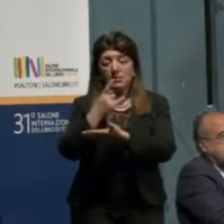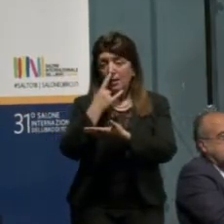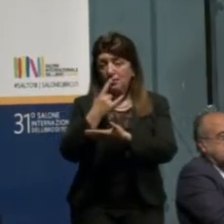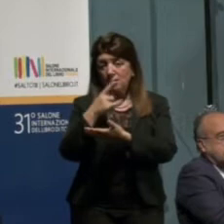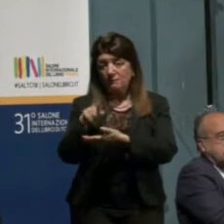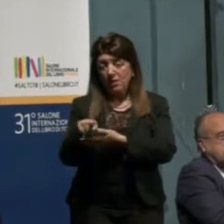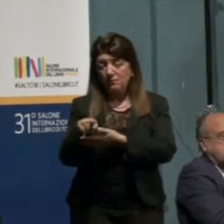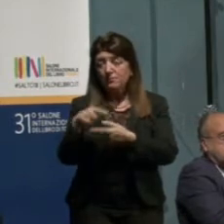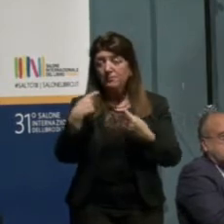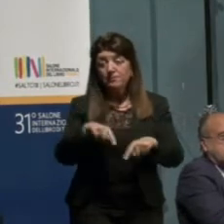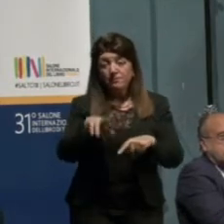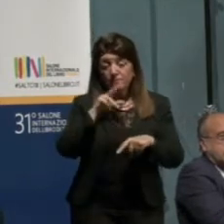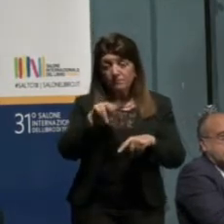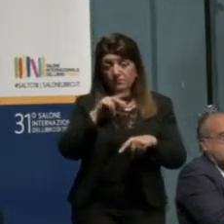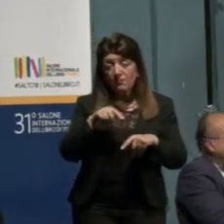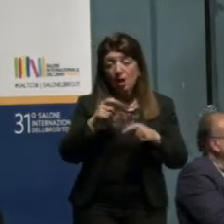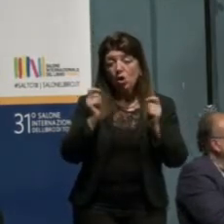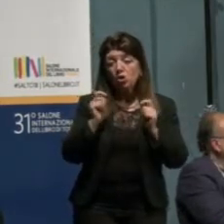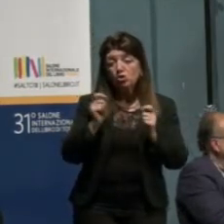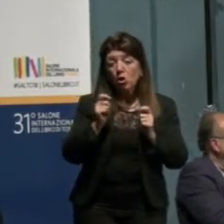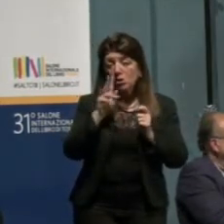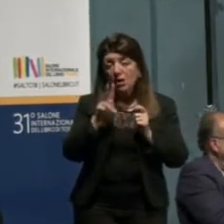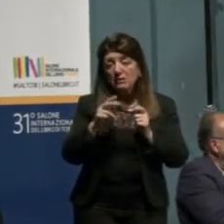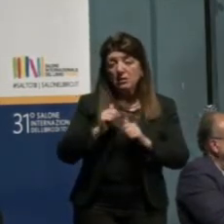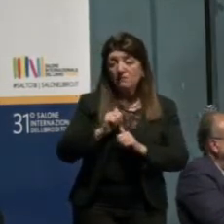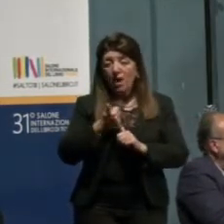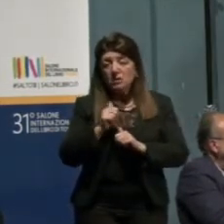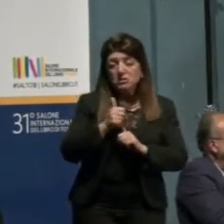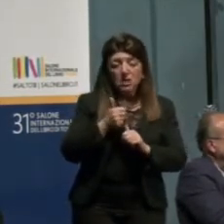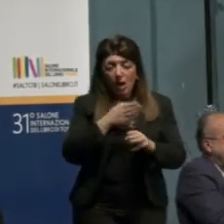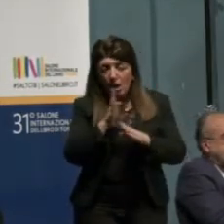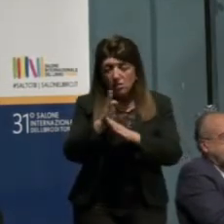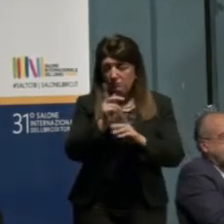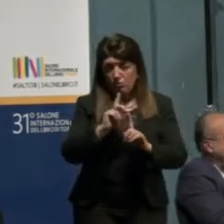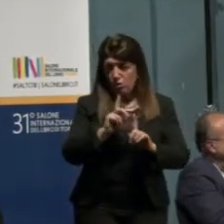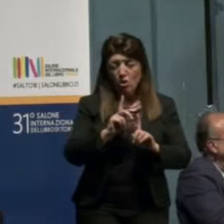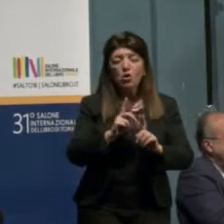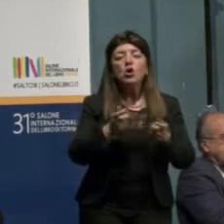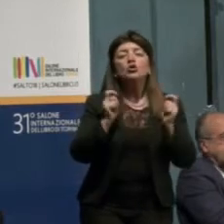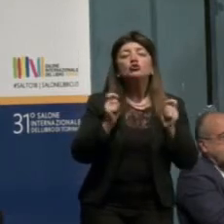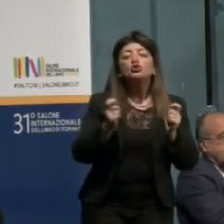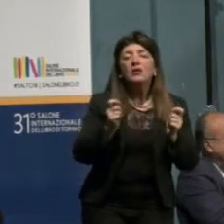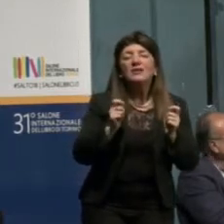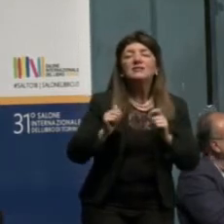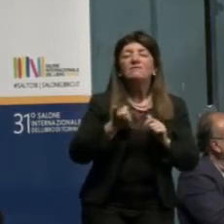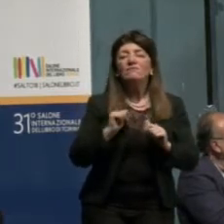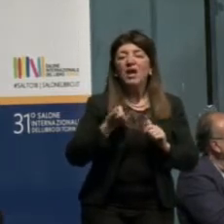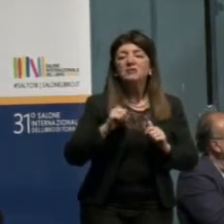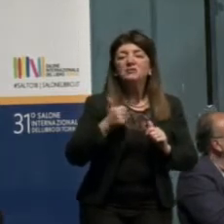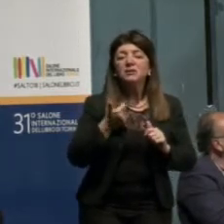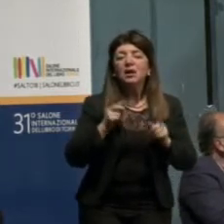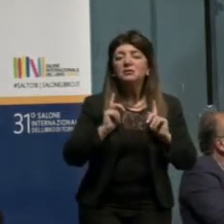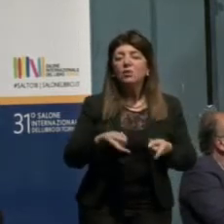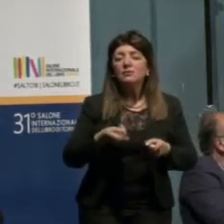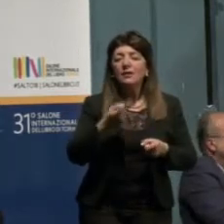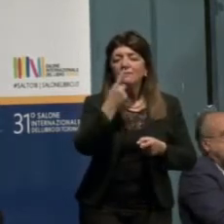parliamo di giornalismo investigativo giornalismo deve essere sempre serio giornalismo investigativo deve capire che se sbaglia una